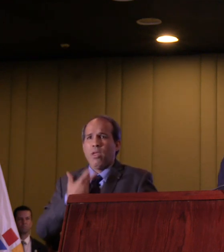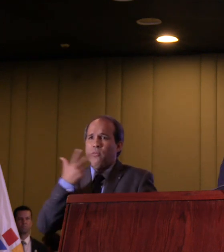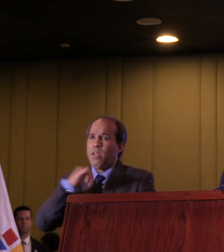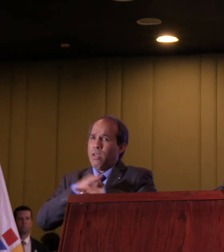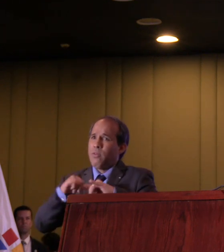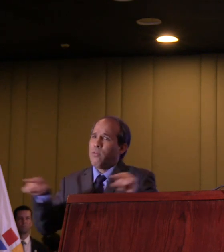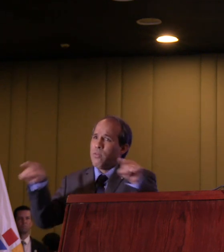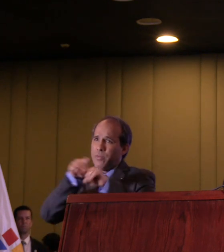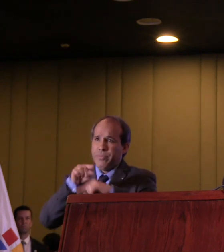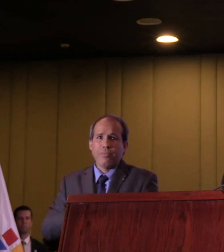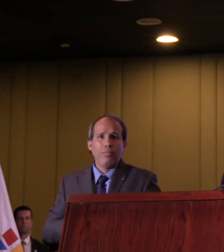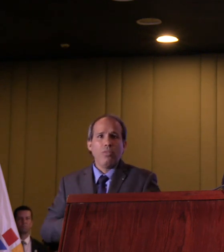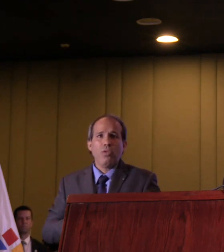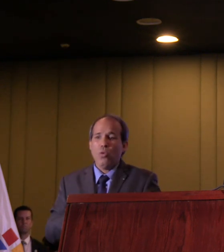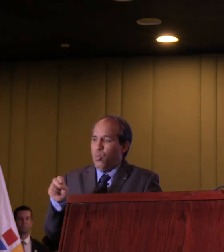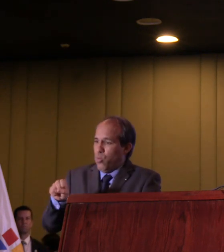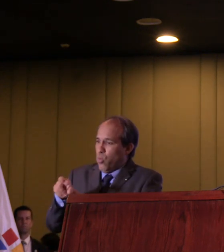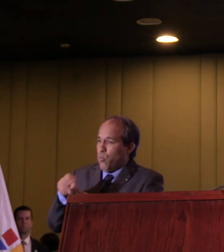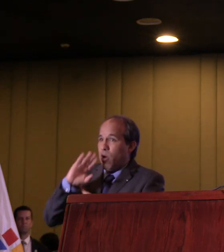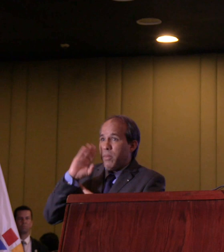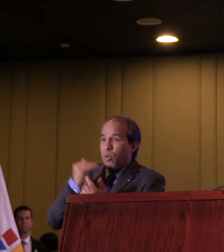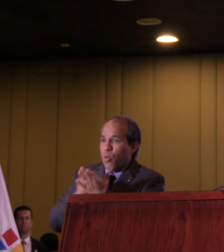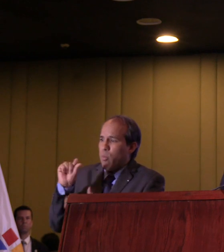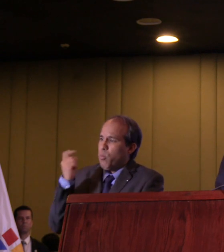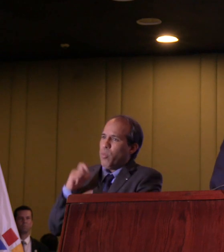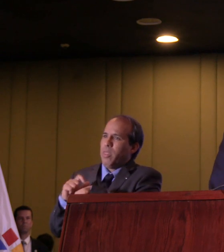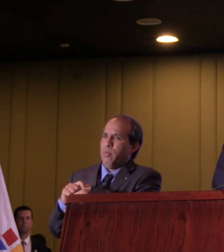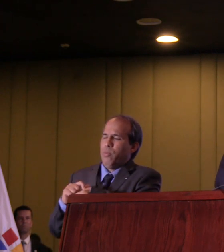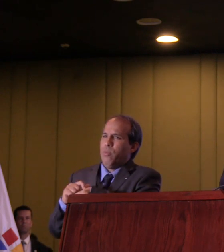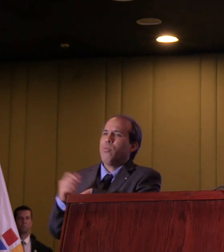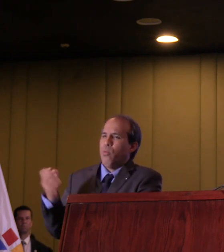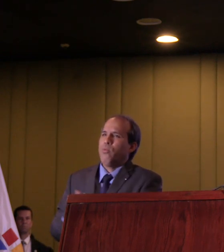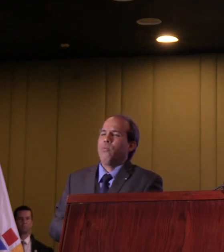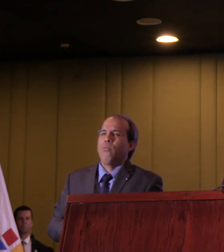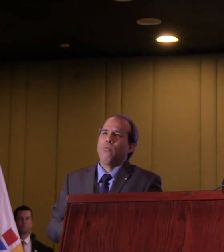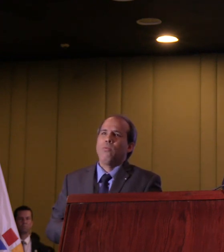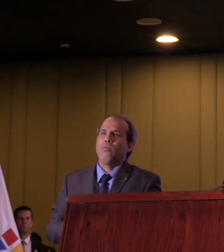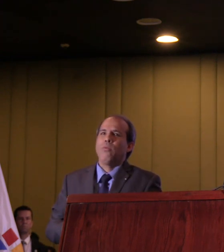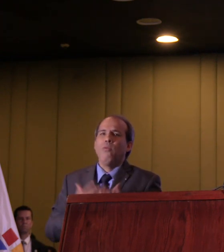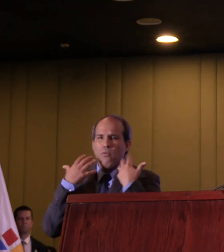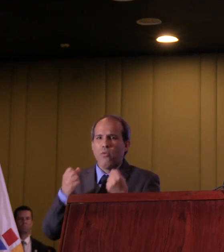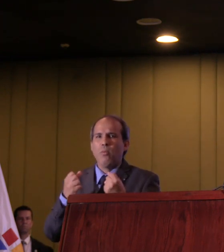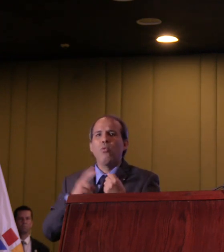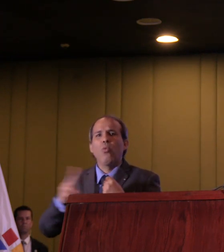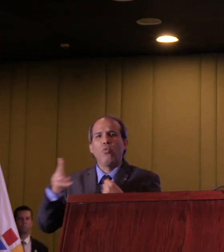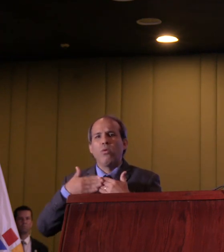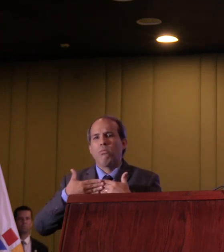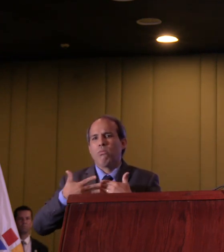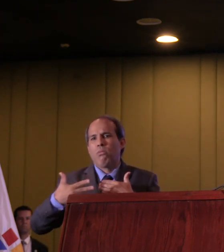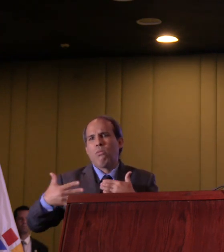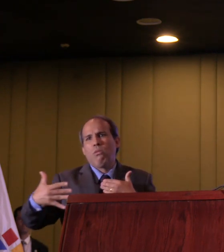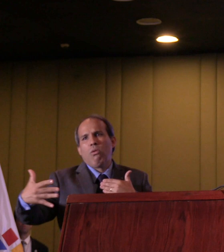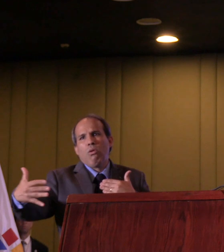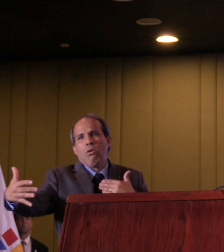que um novo Brasil surgiu há pouco tempo. vamos levar avante